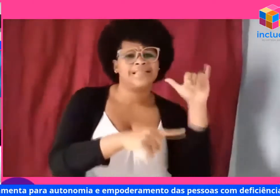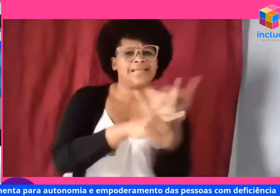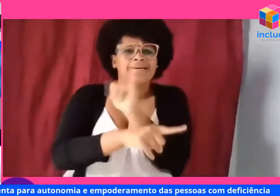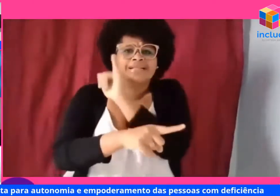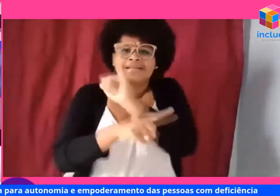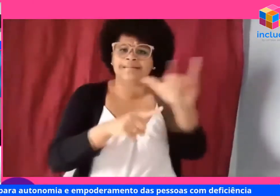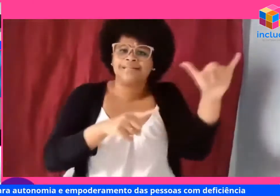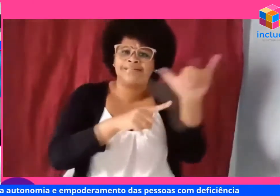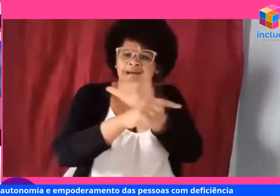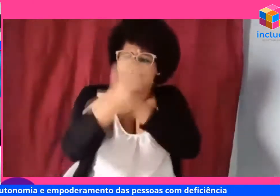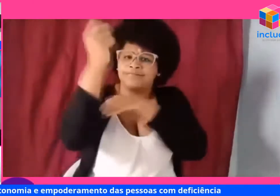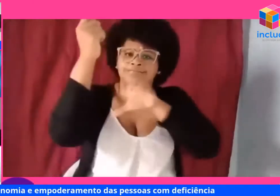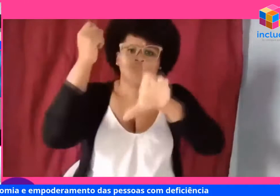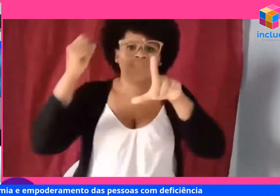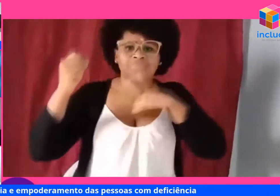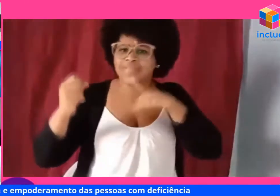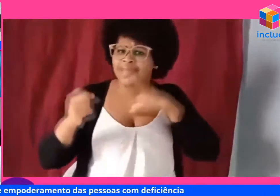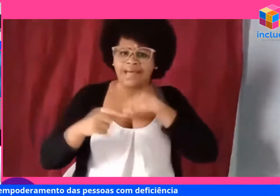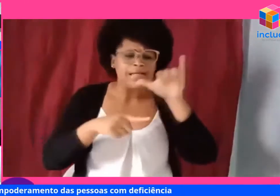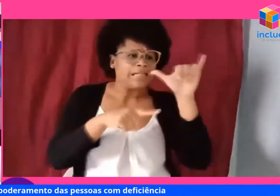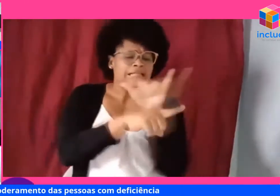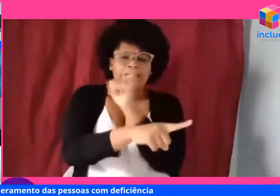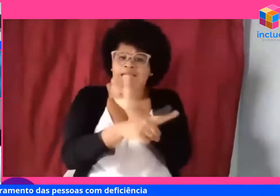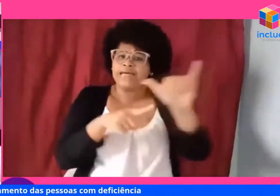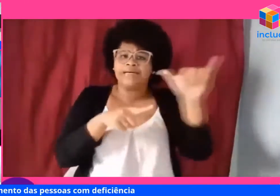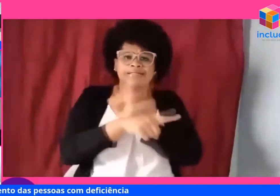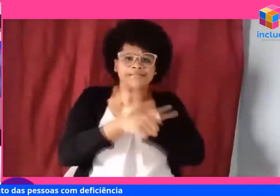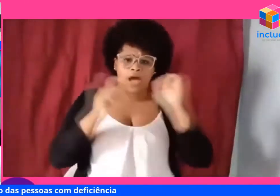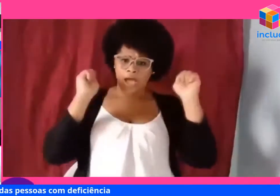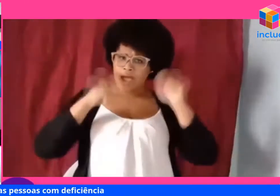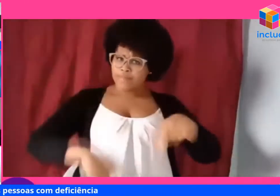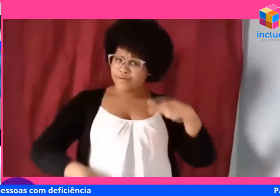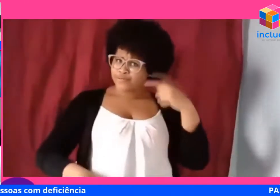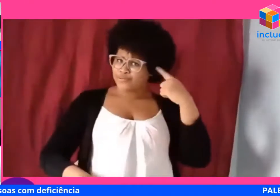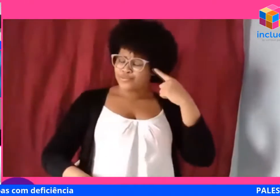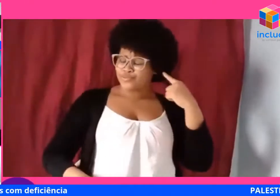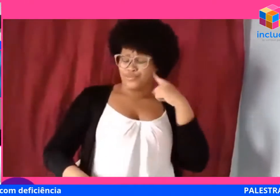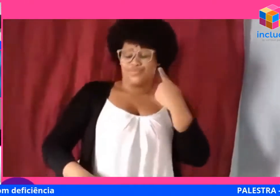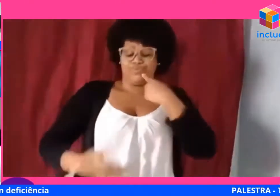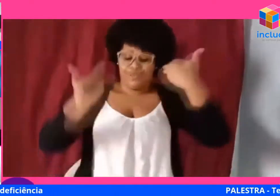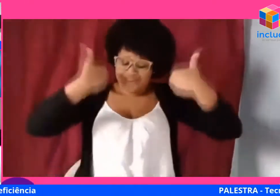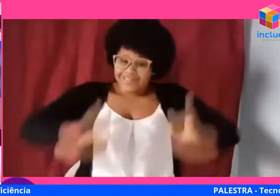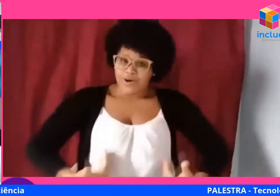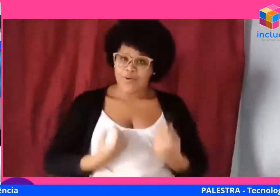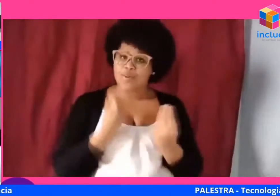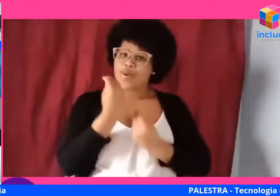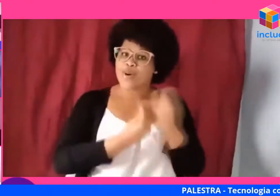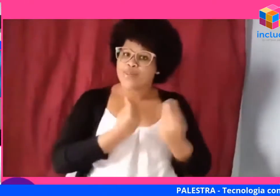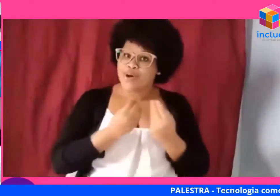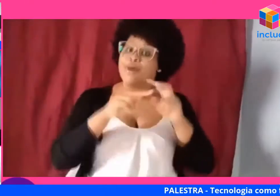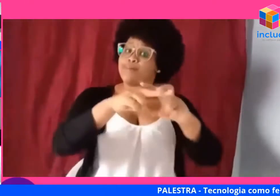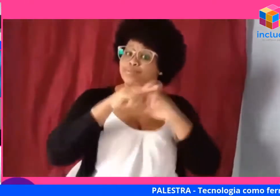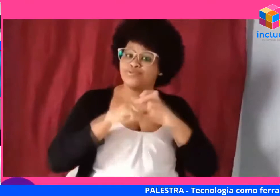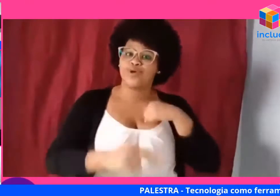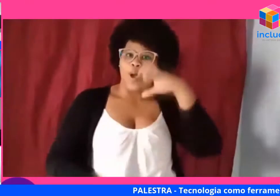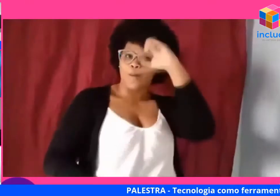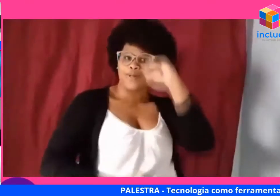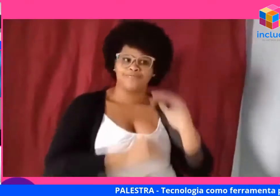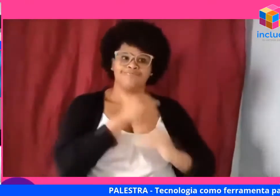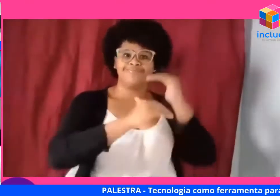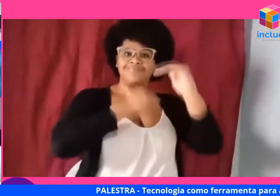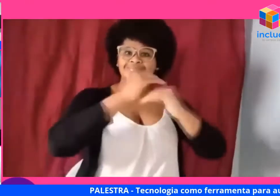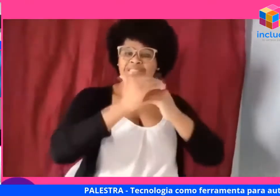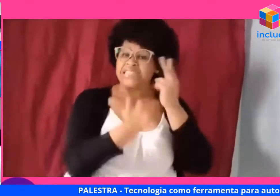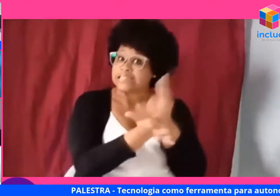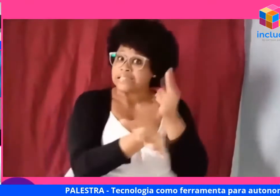livre. E tem várias estratégias, você vai conseguir, tem várias... Eu consegui, eu sou capaz. Olha, eu tô aqui.